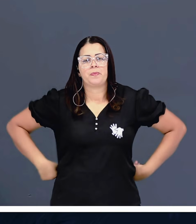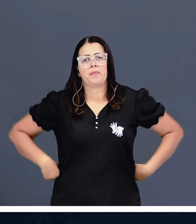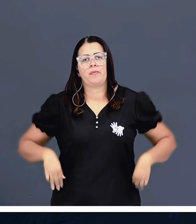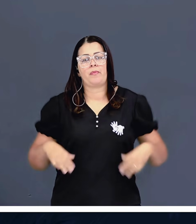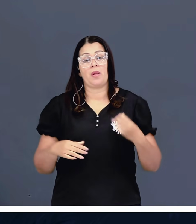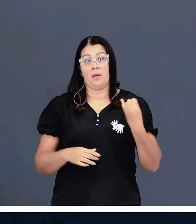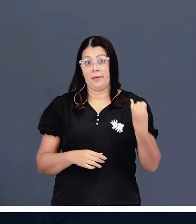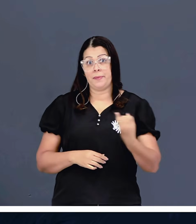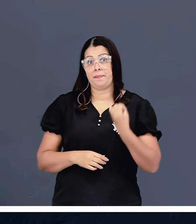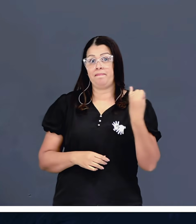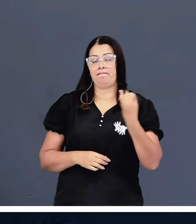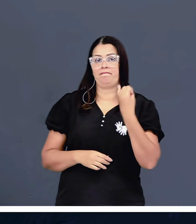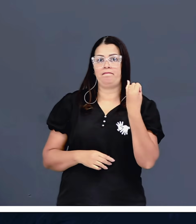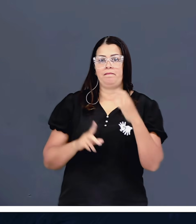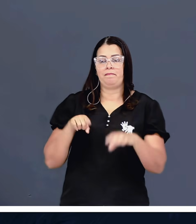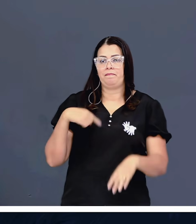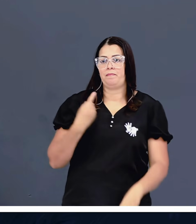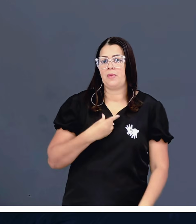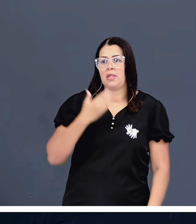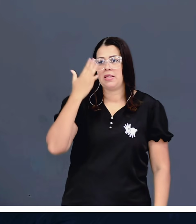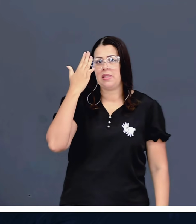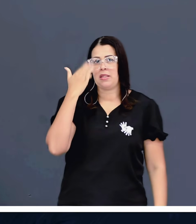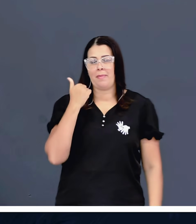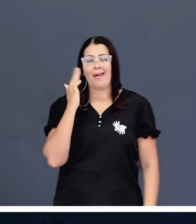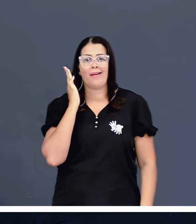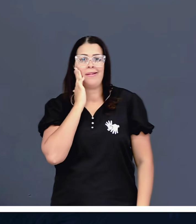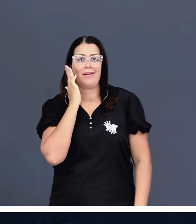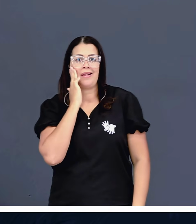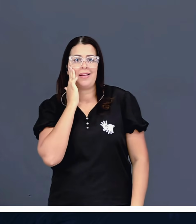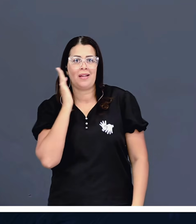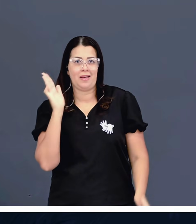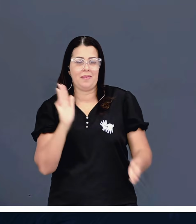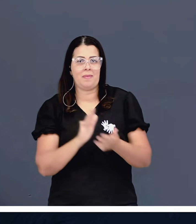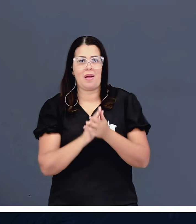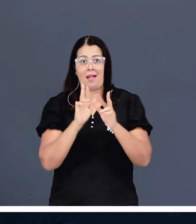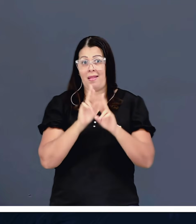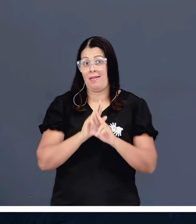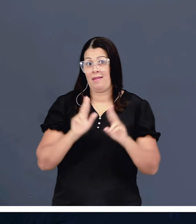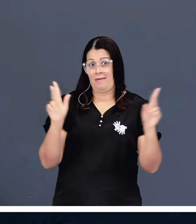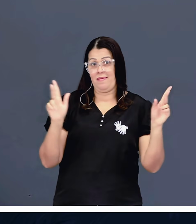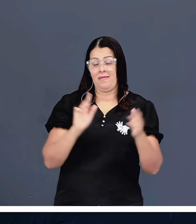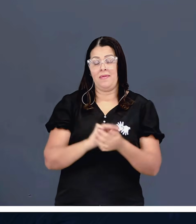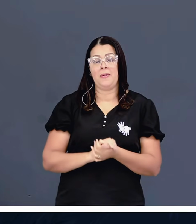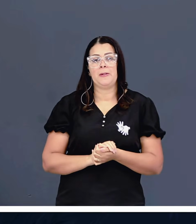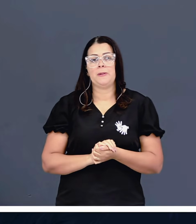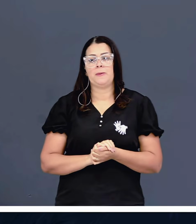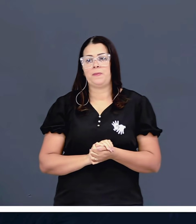Isso é muito importante, irmãos, nós sabermos discernir. O nome disso é discernimento.